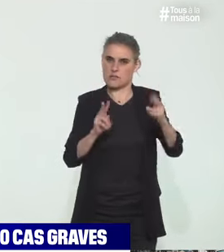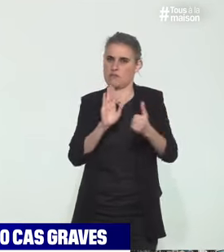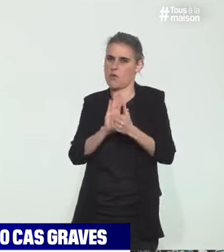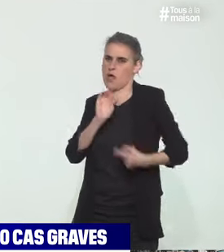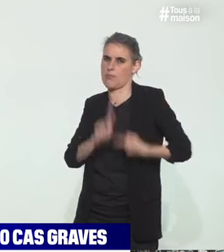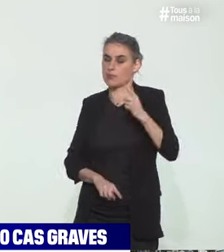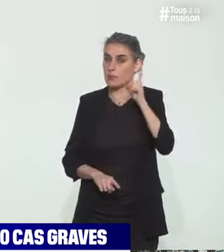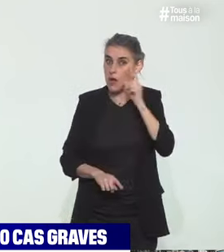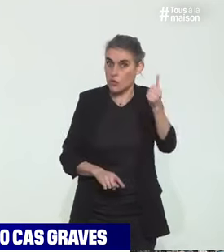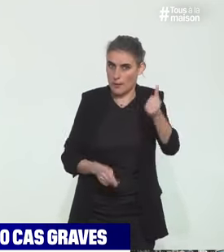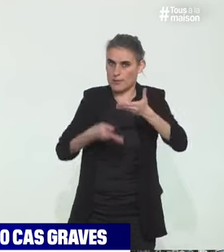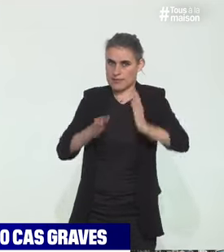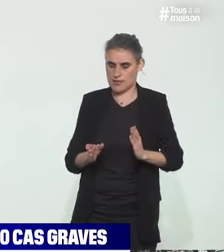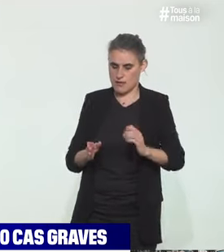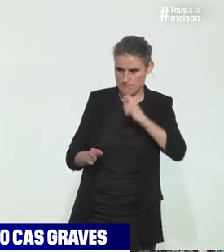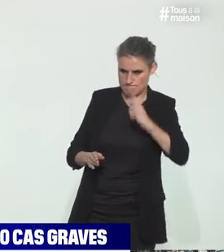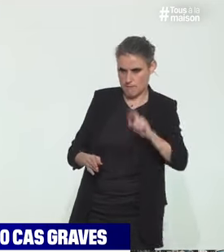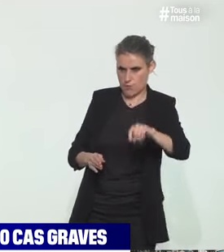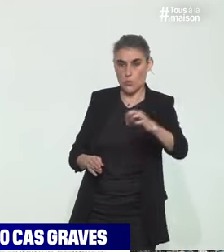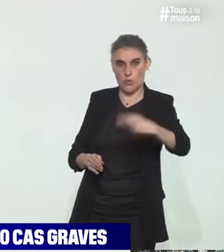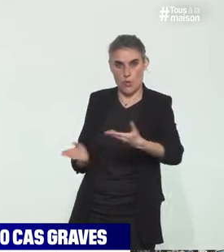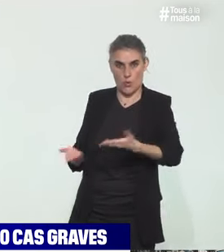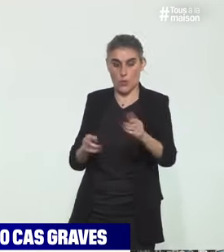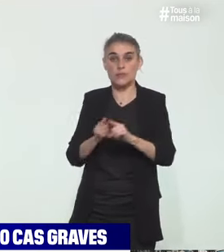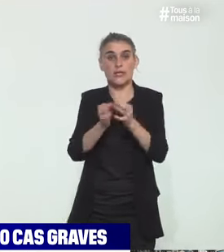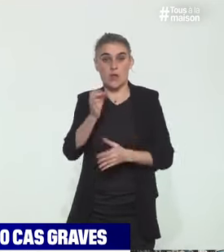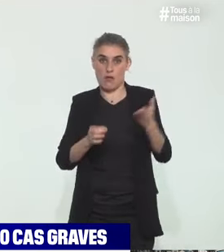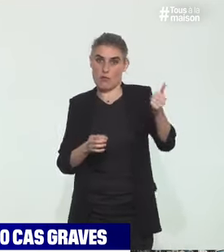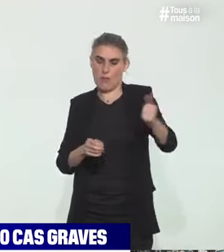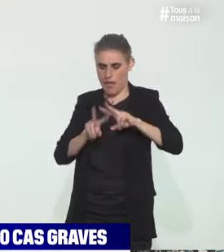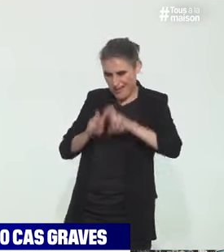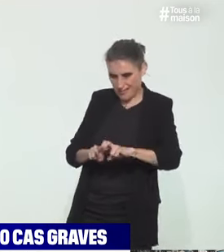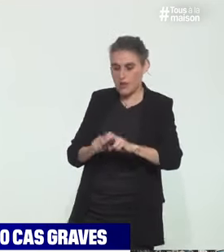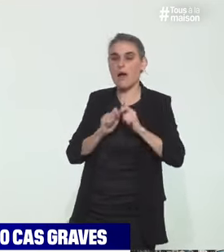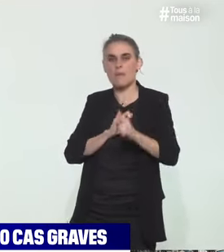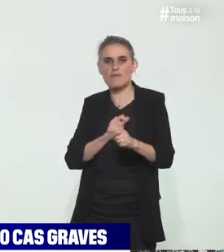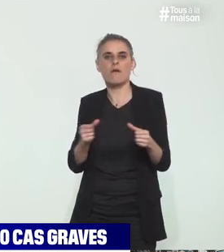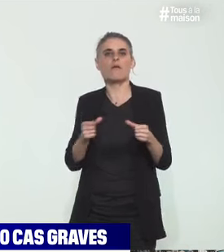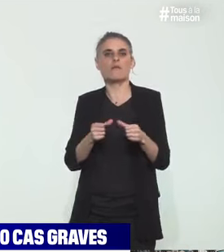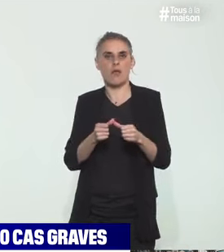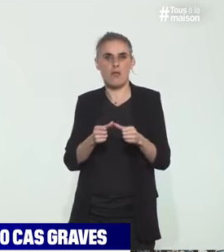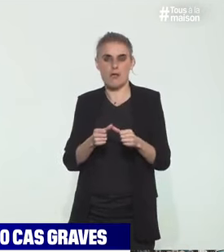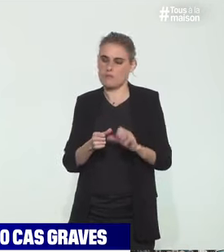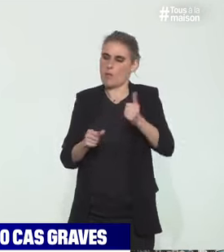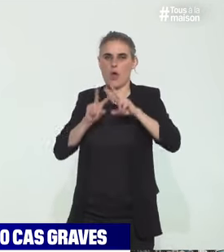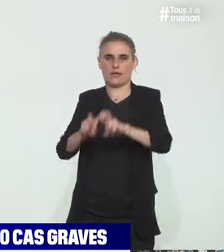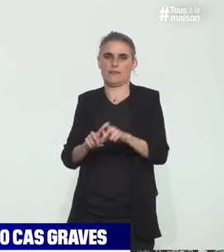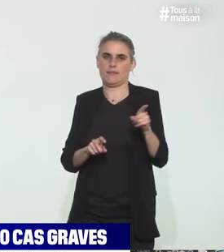parce que c'est lui qui décidera s'il faut faire le test, c'est lui qui recevra le résultat du test et c'est lui qui procédera très rapidement à la première